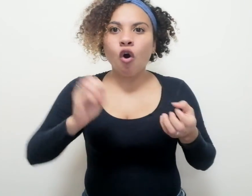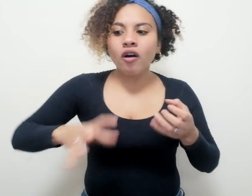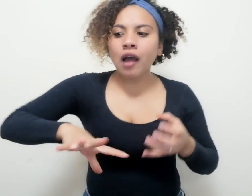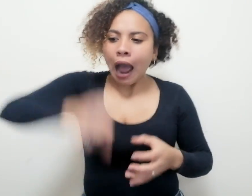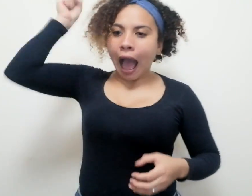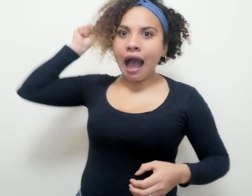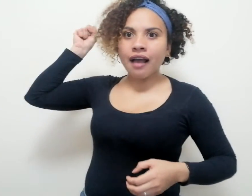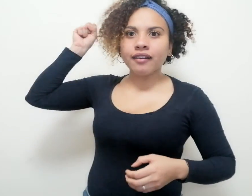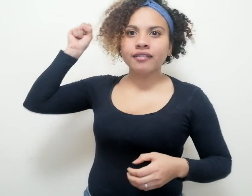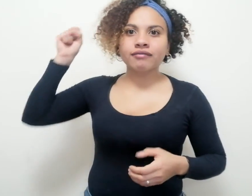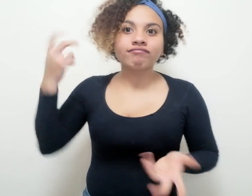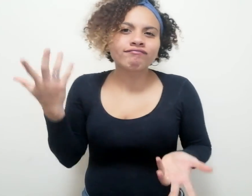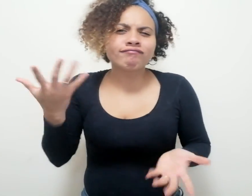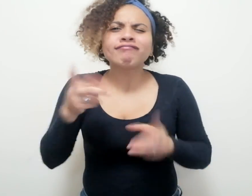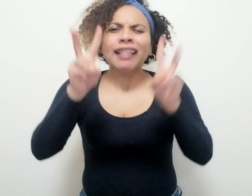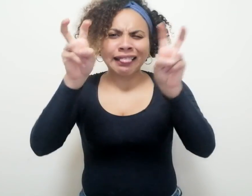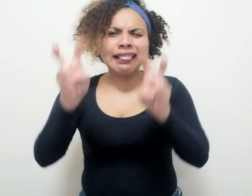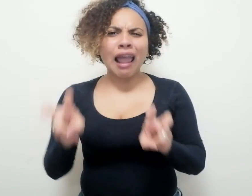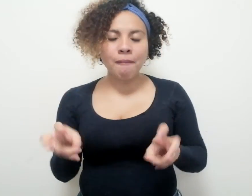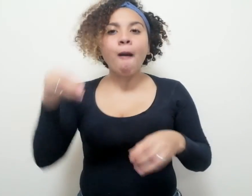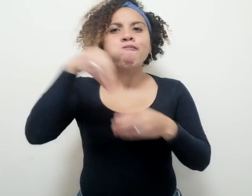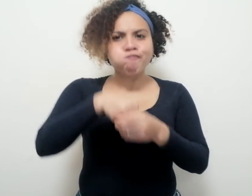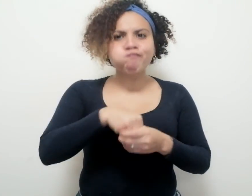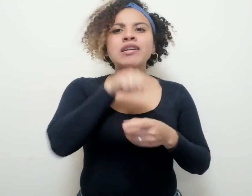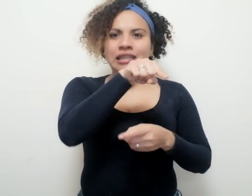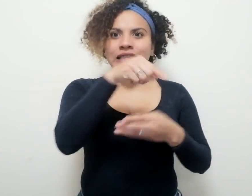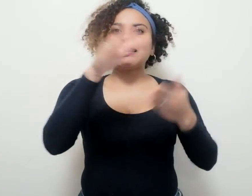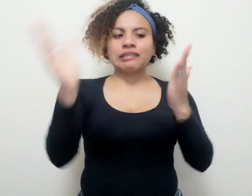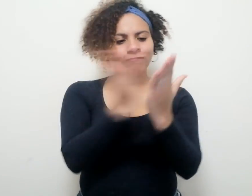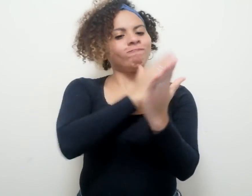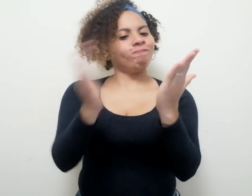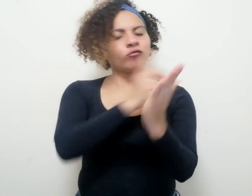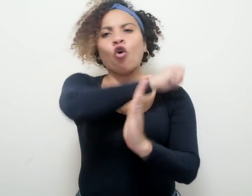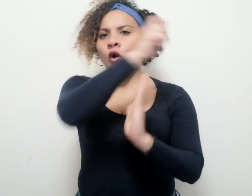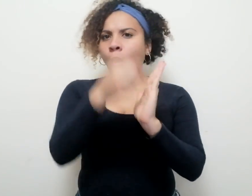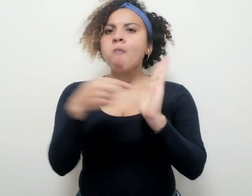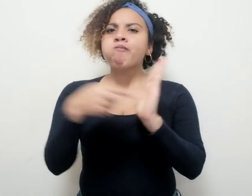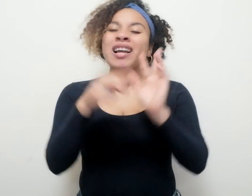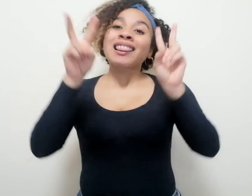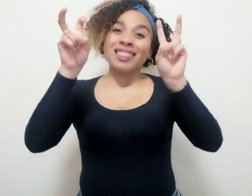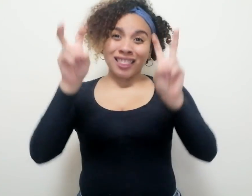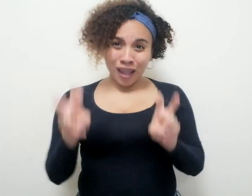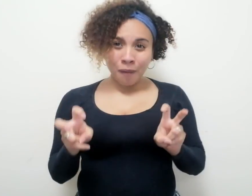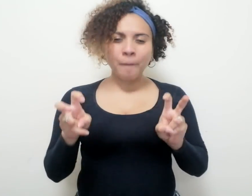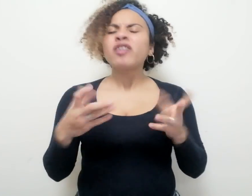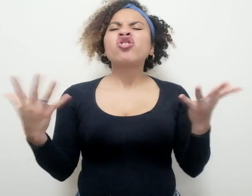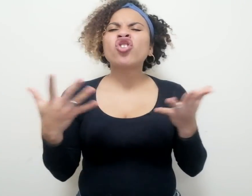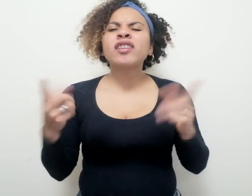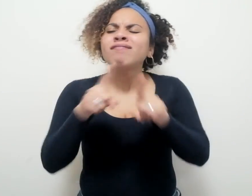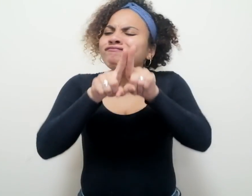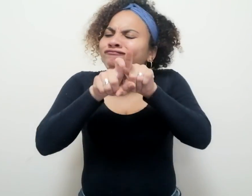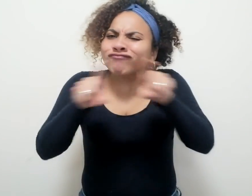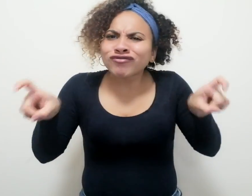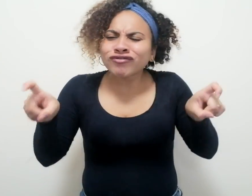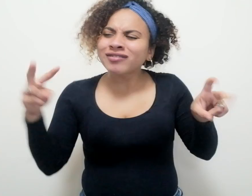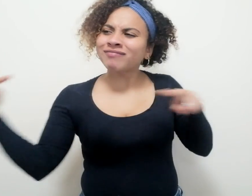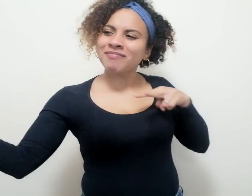raponero. Son temas que están dentro de estas páginas. Es un tema que se aborda desde diversos ángulos, como